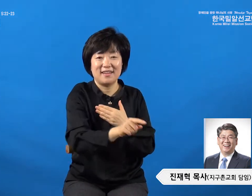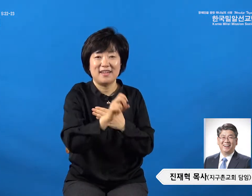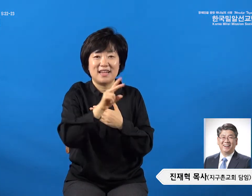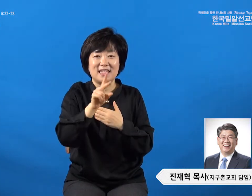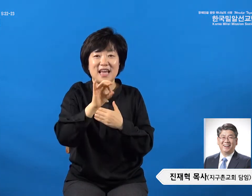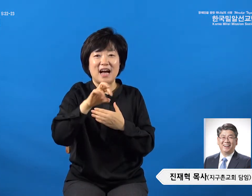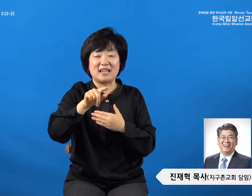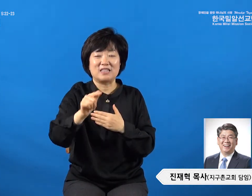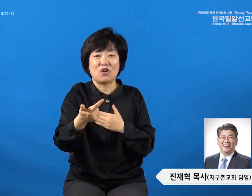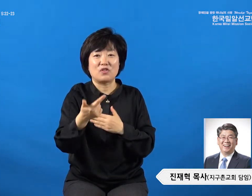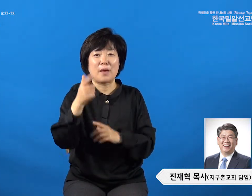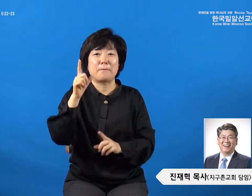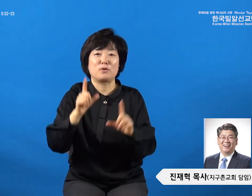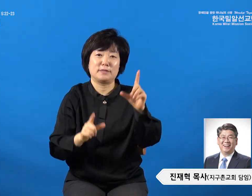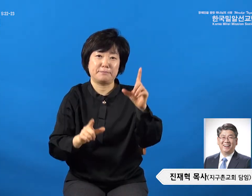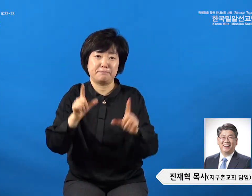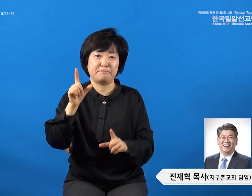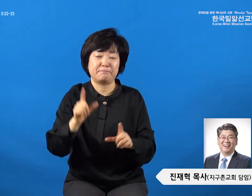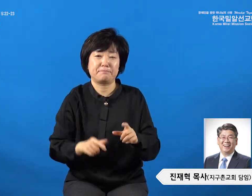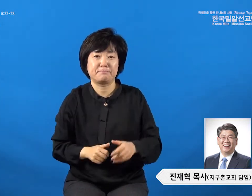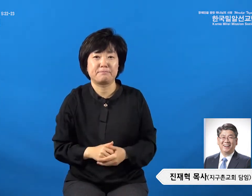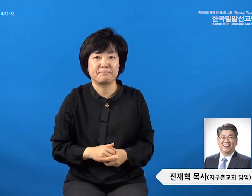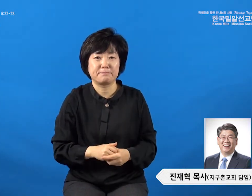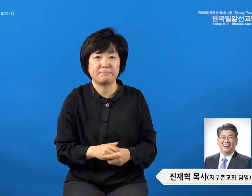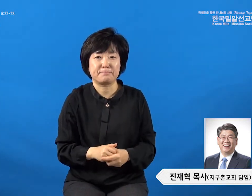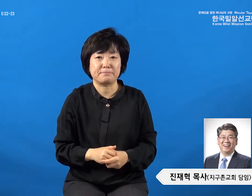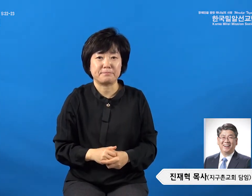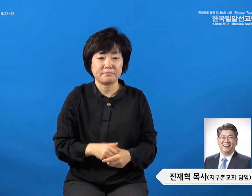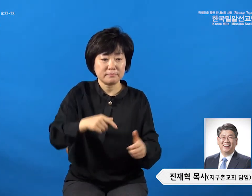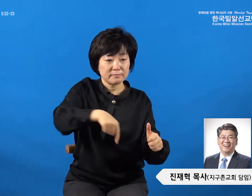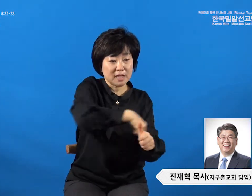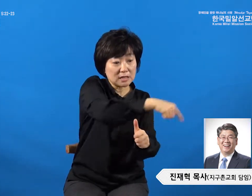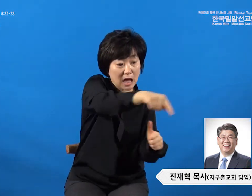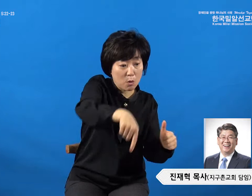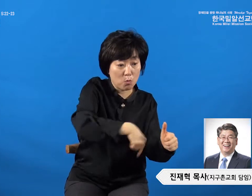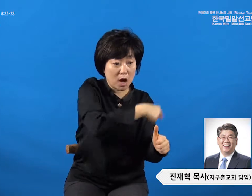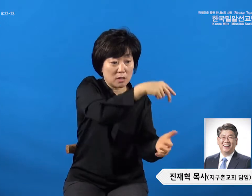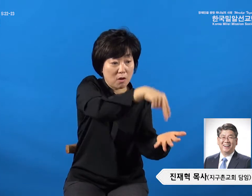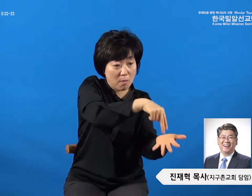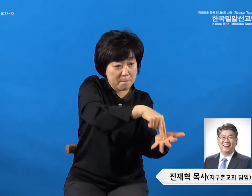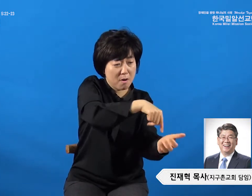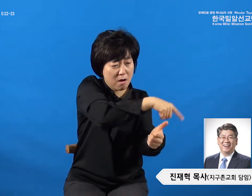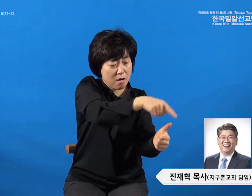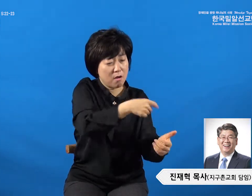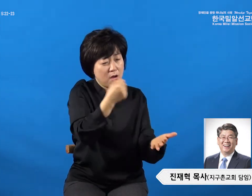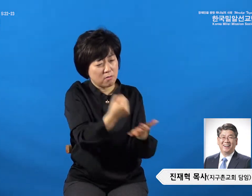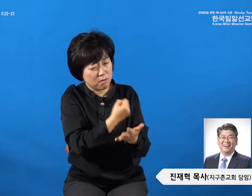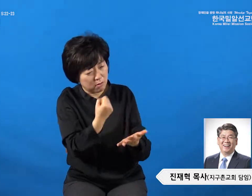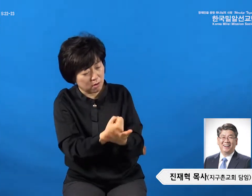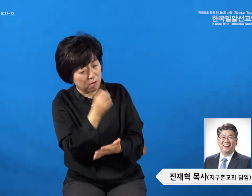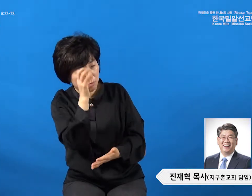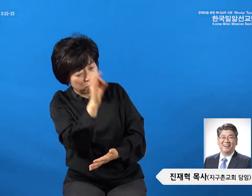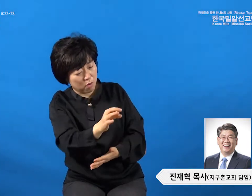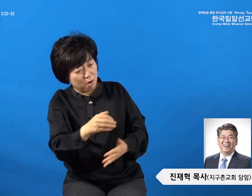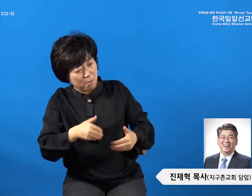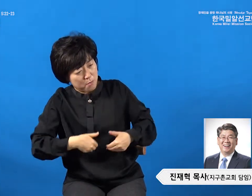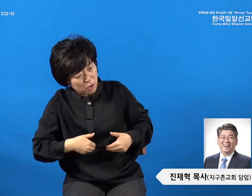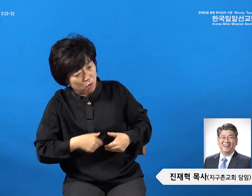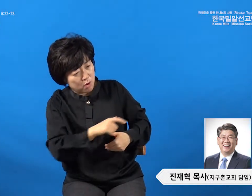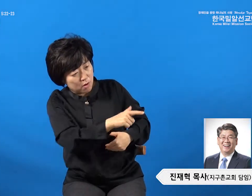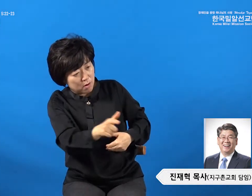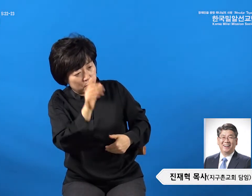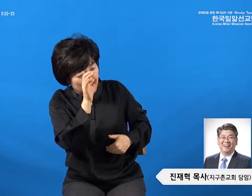양선의 모습을 성경은 말씀하고 있습니다. 상황과 형편의 안타까움과 그들을